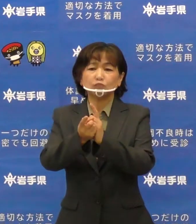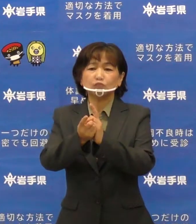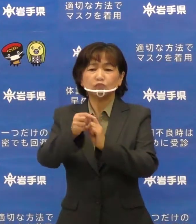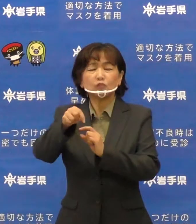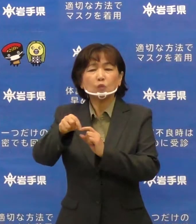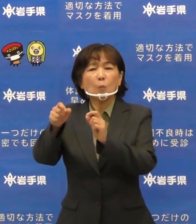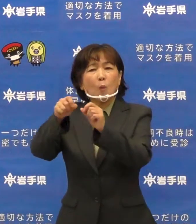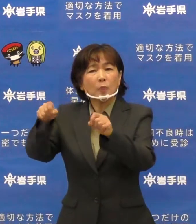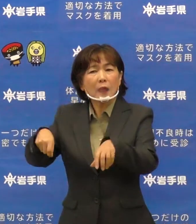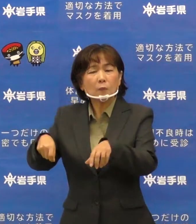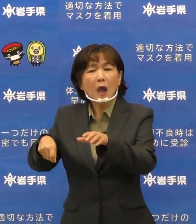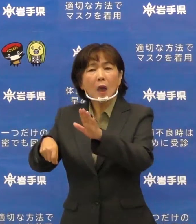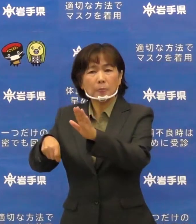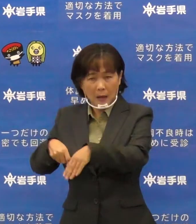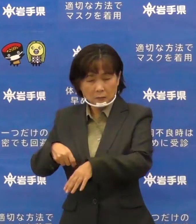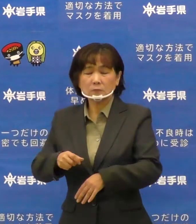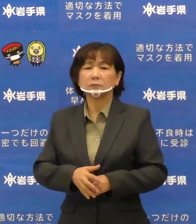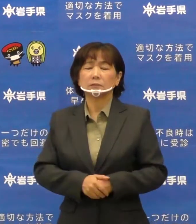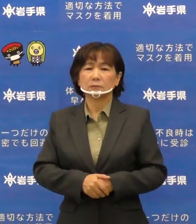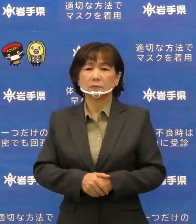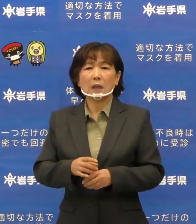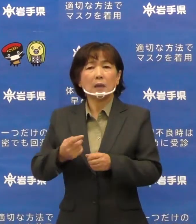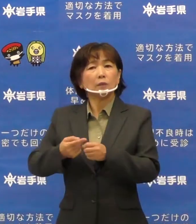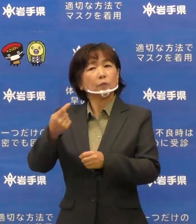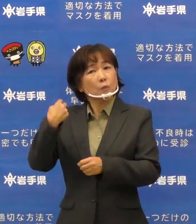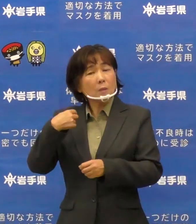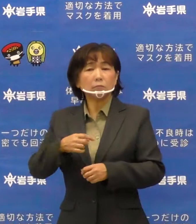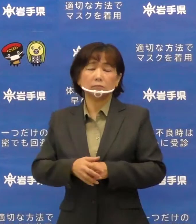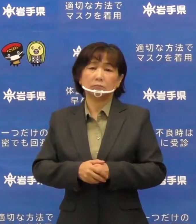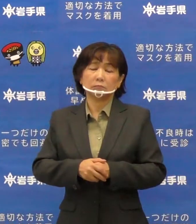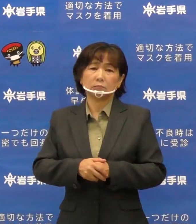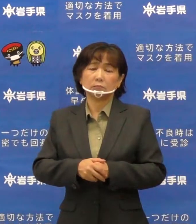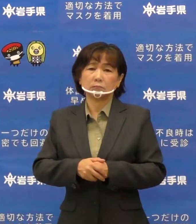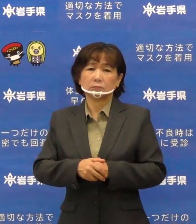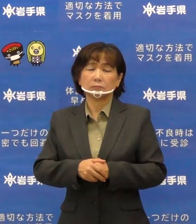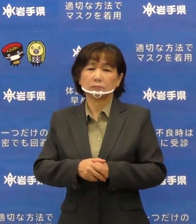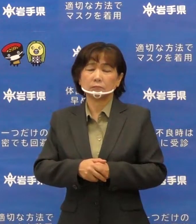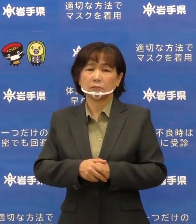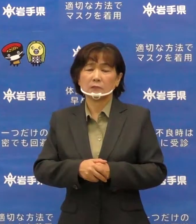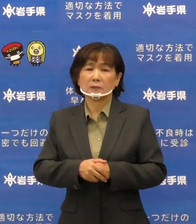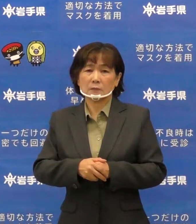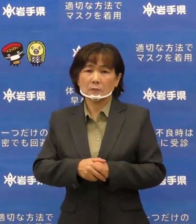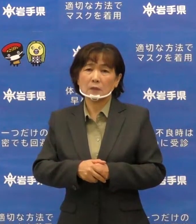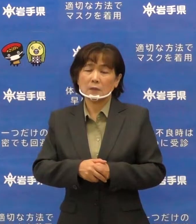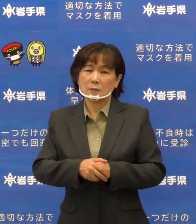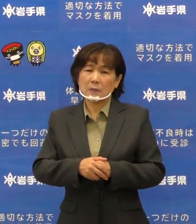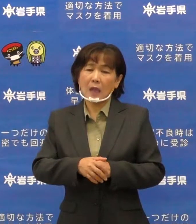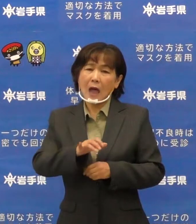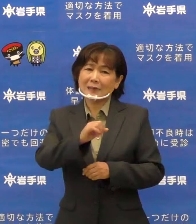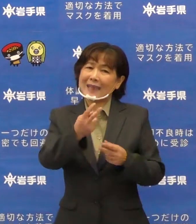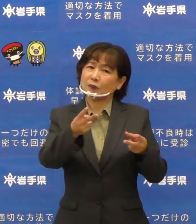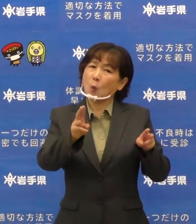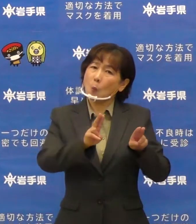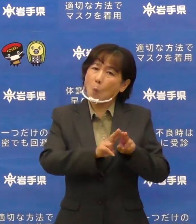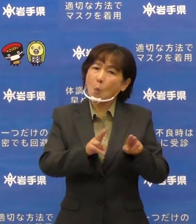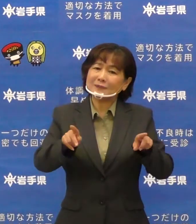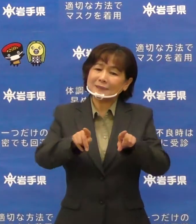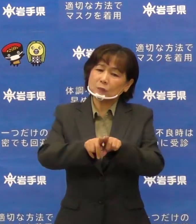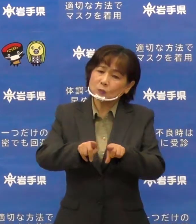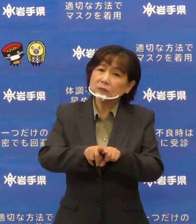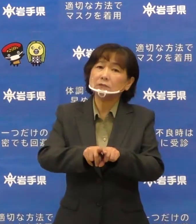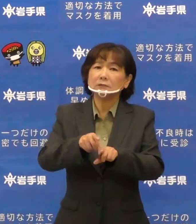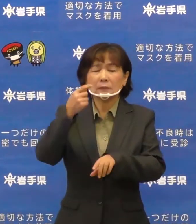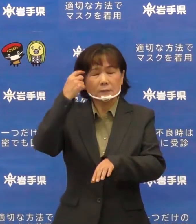、野党の方の意見もこう踏まえて、対策を講じるというところで、政